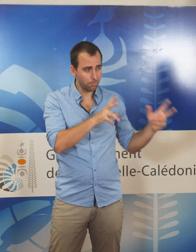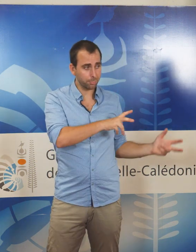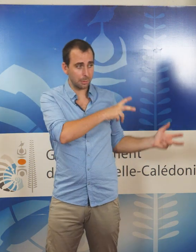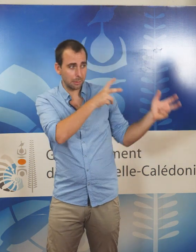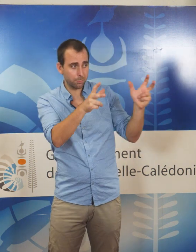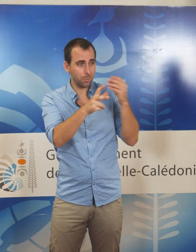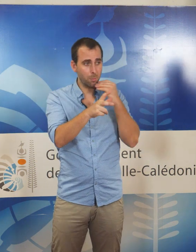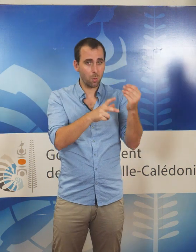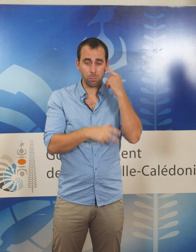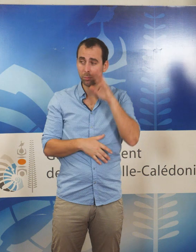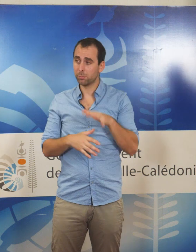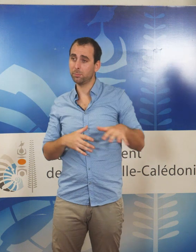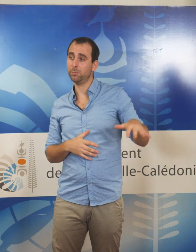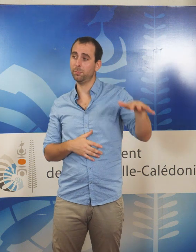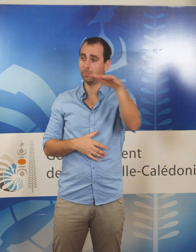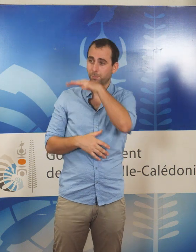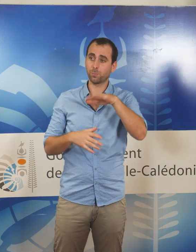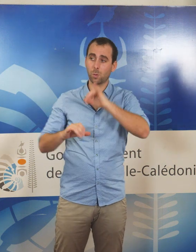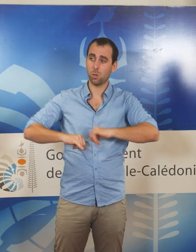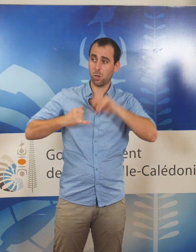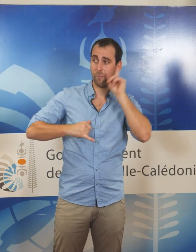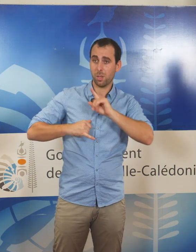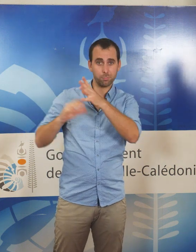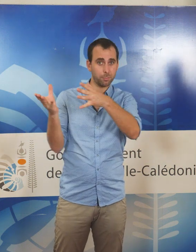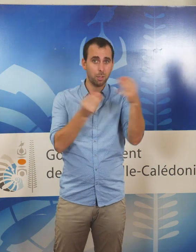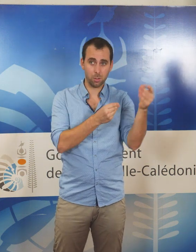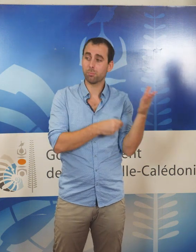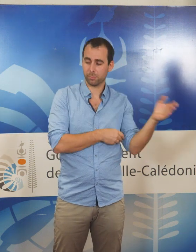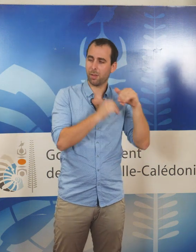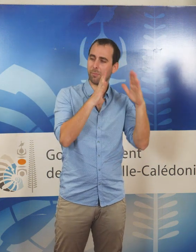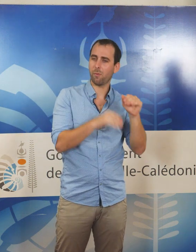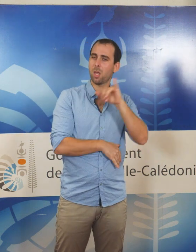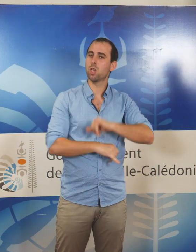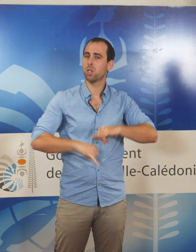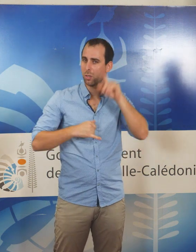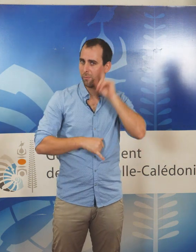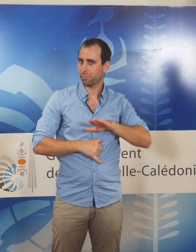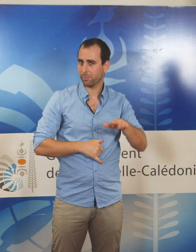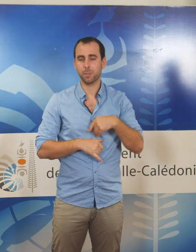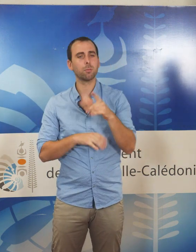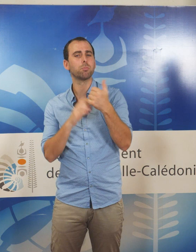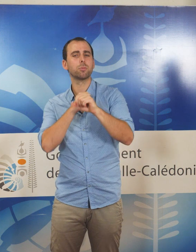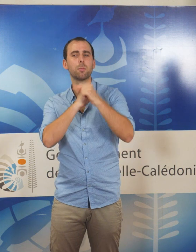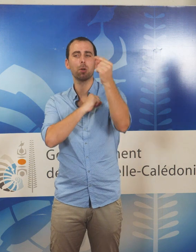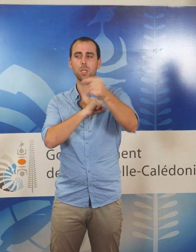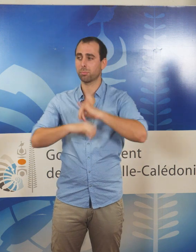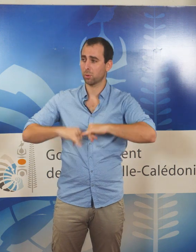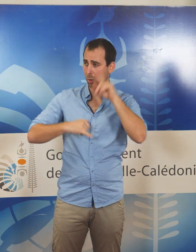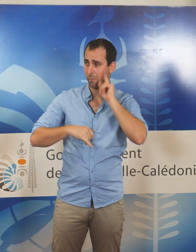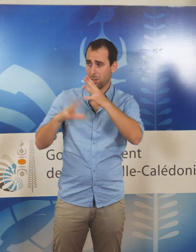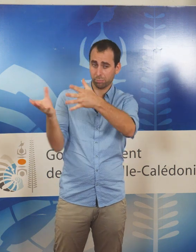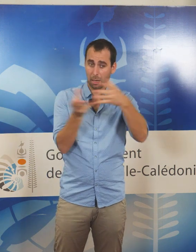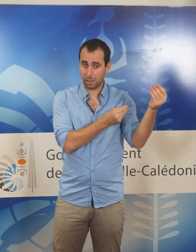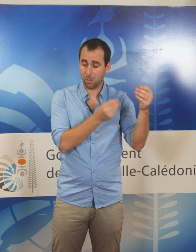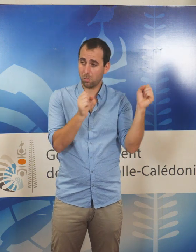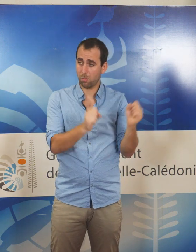pouvoir accueillir sereinement les jeunes filles. Parce que c'est un foyer de jeunes filles qui doivent accueillir la semaine prochaine des jeunes filles qui doivent